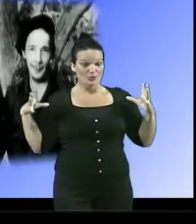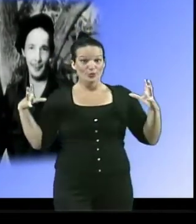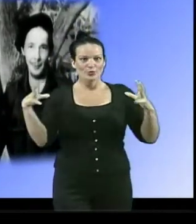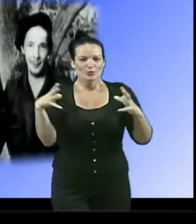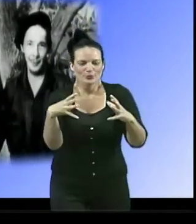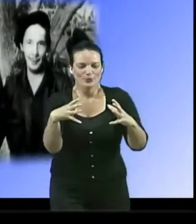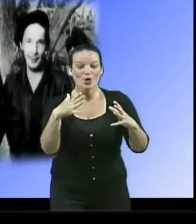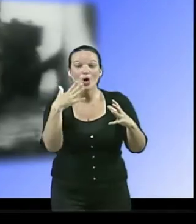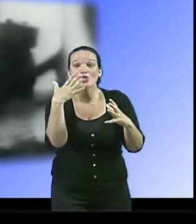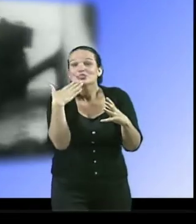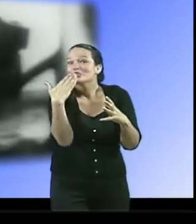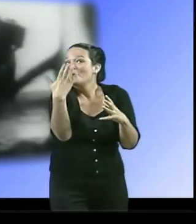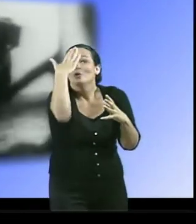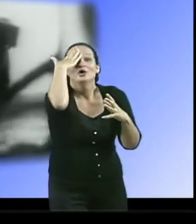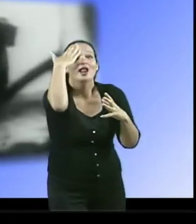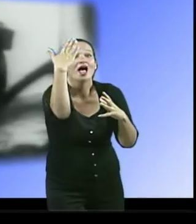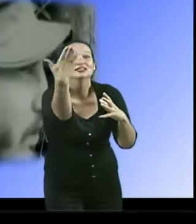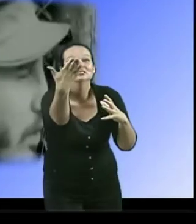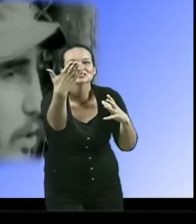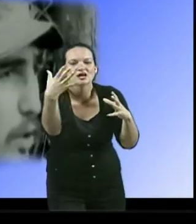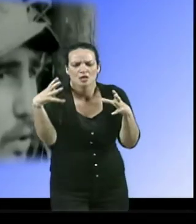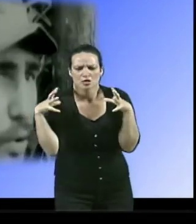los agradecidos te